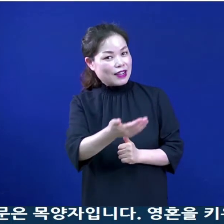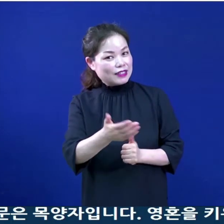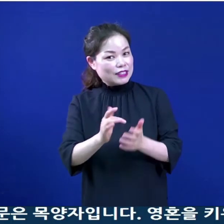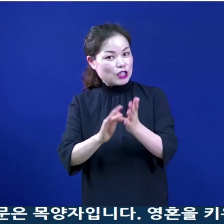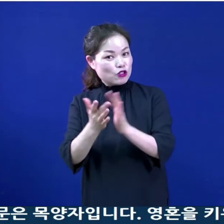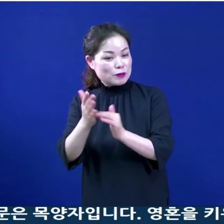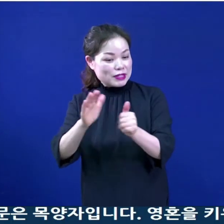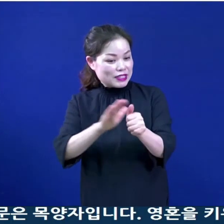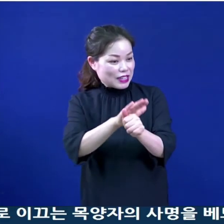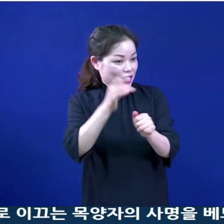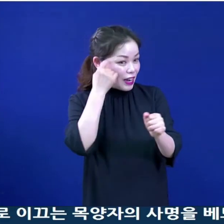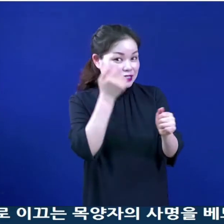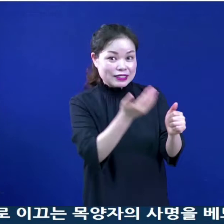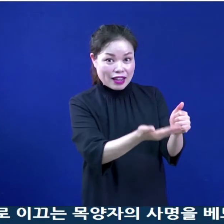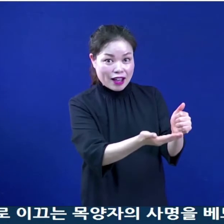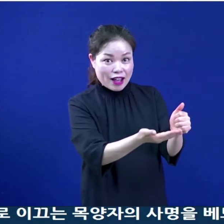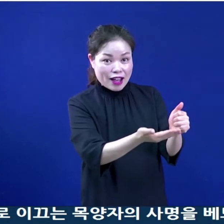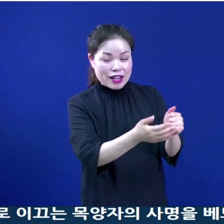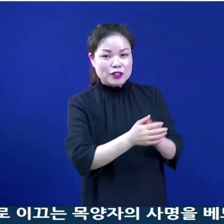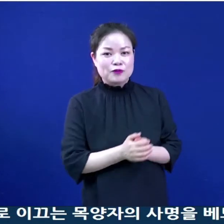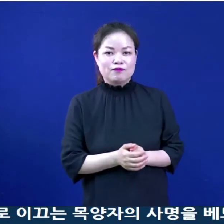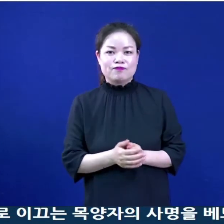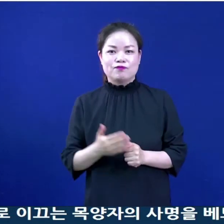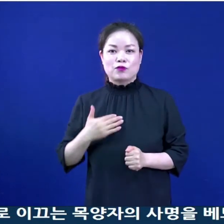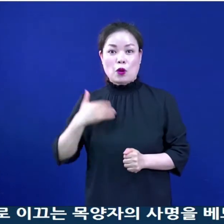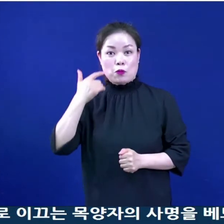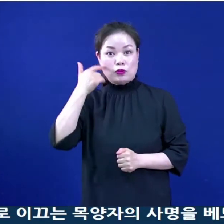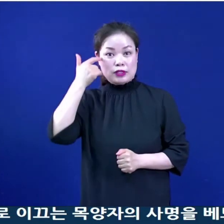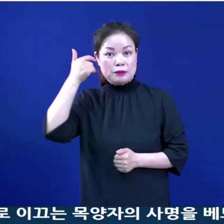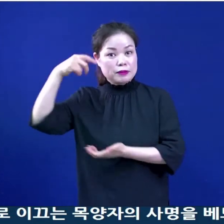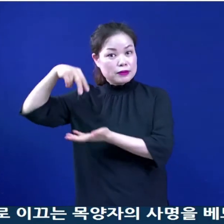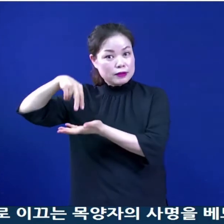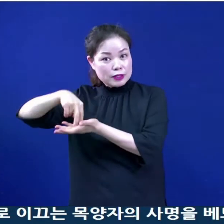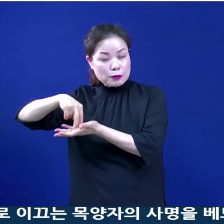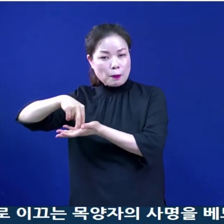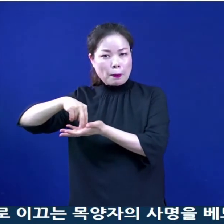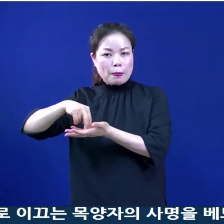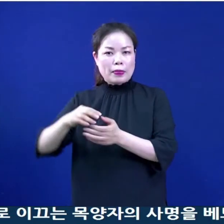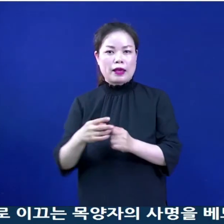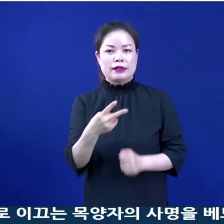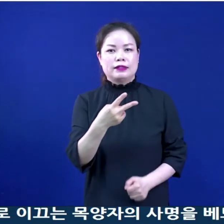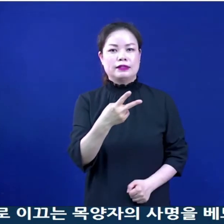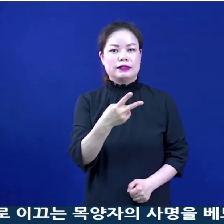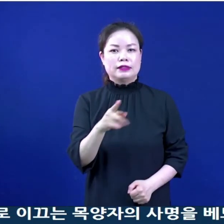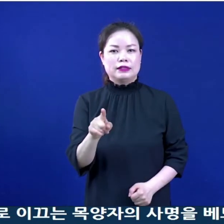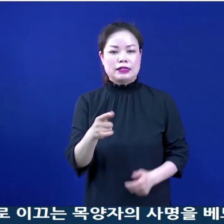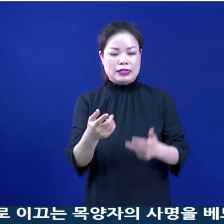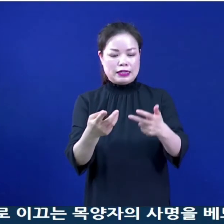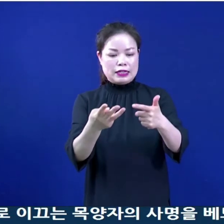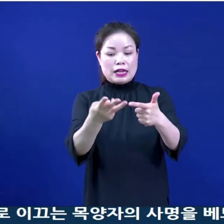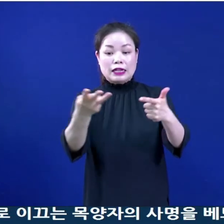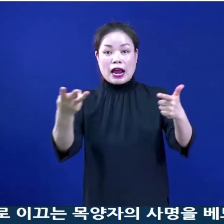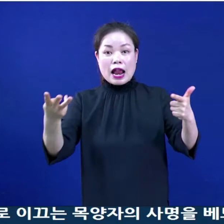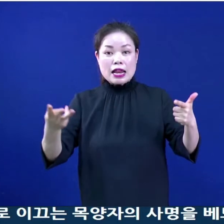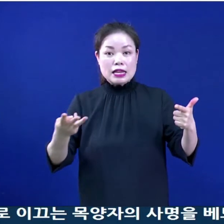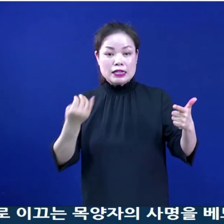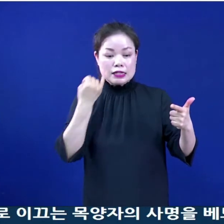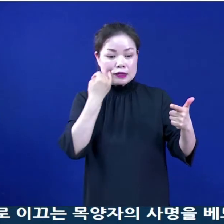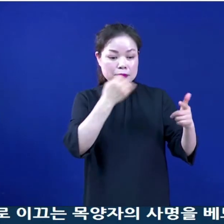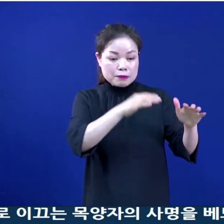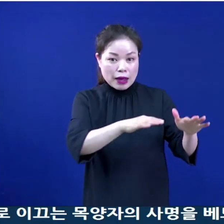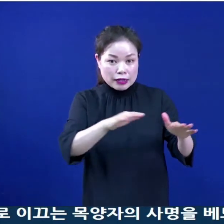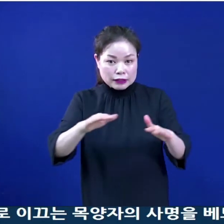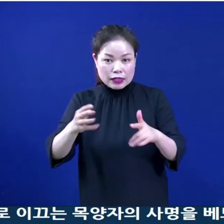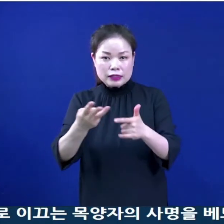사랑하느냐입니다. 저는 이 디베랴 바닷가, 갈릴리 바닷가죠. 갈릴리 바닷가의 일부인